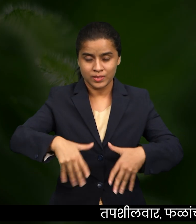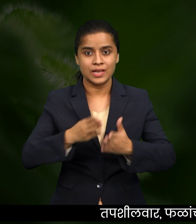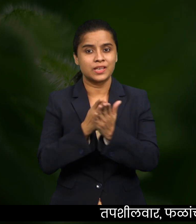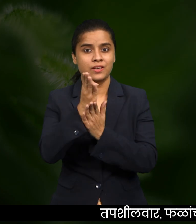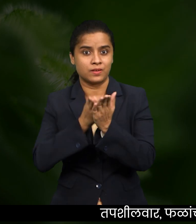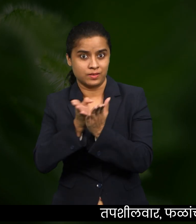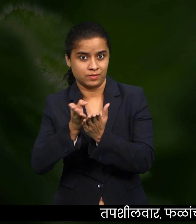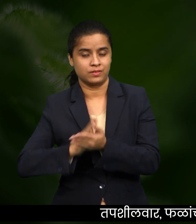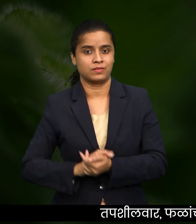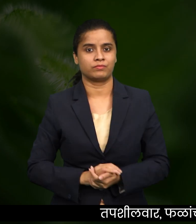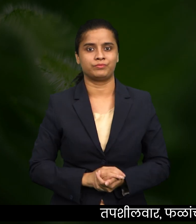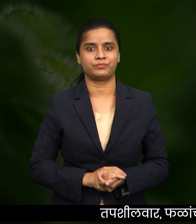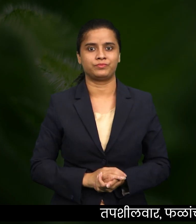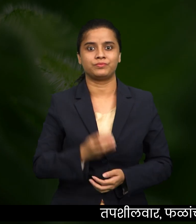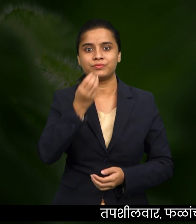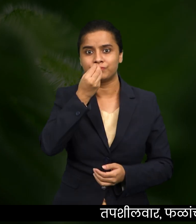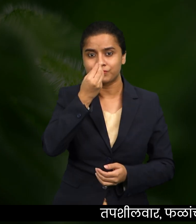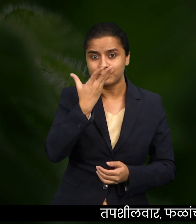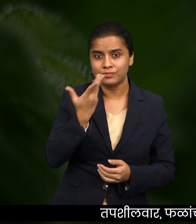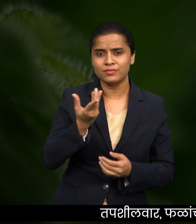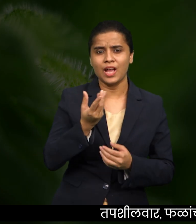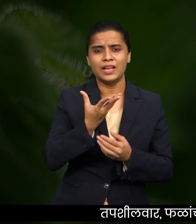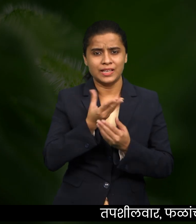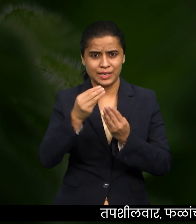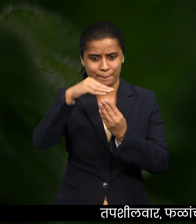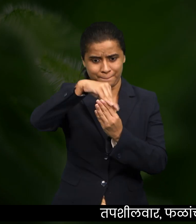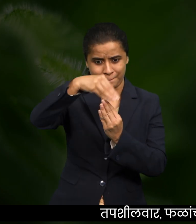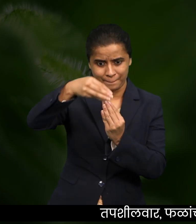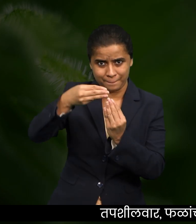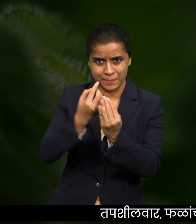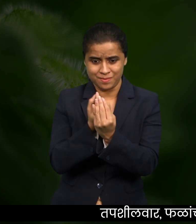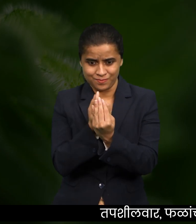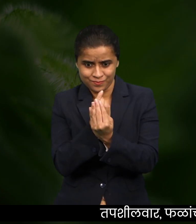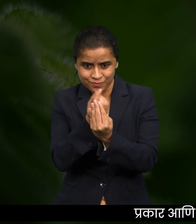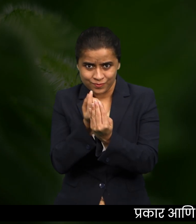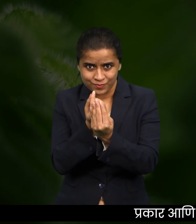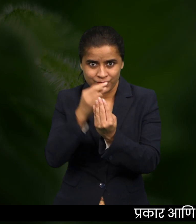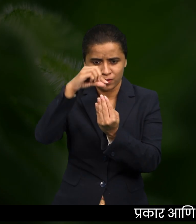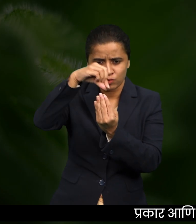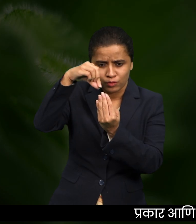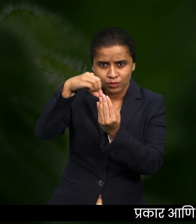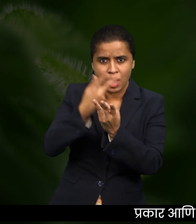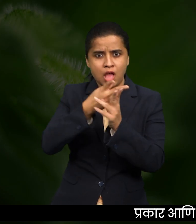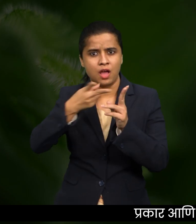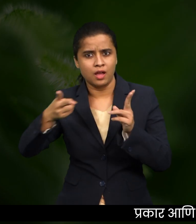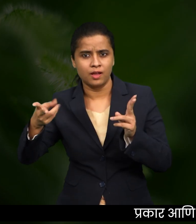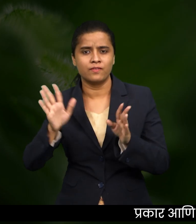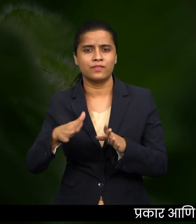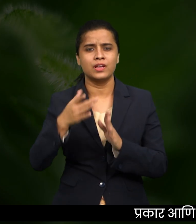भाग, तपशीलवार फळांची निर्मिती आणि बियांचे प्रकार आणि विविध